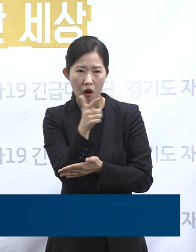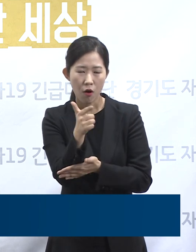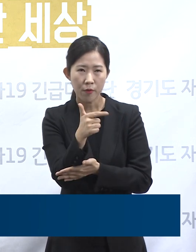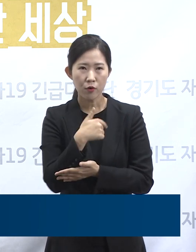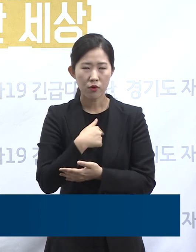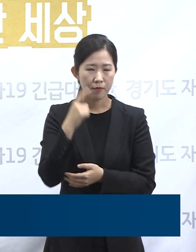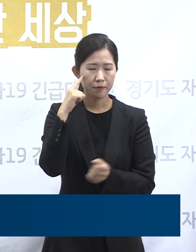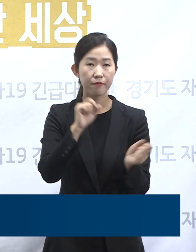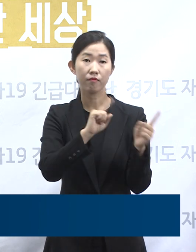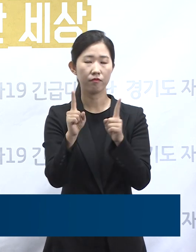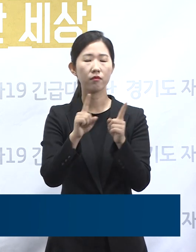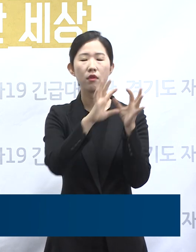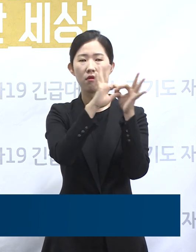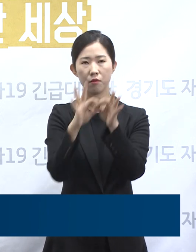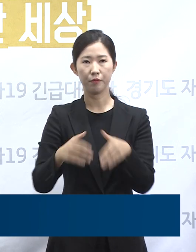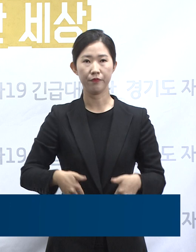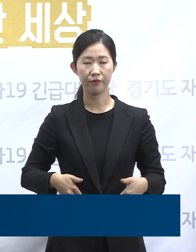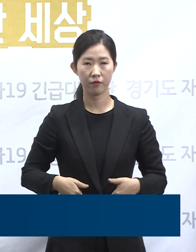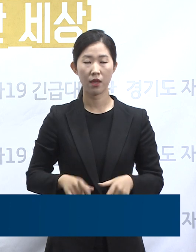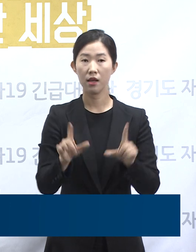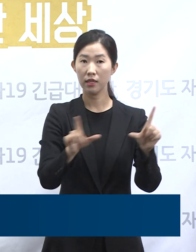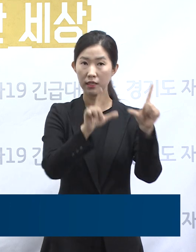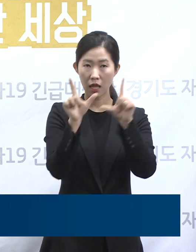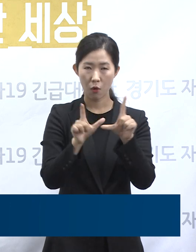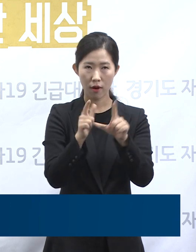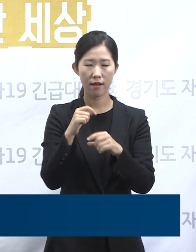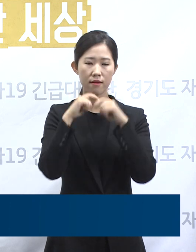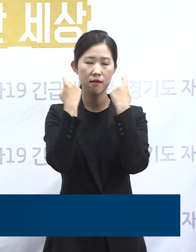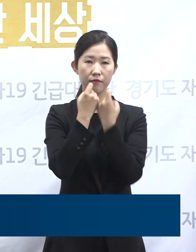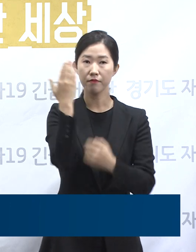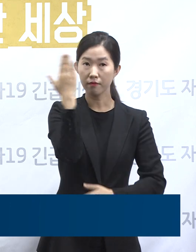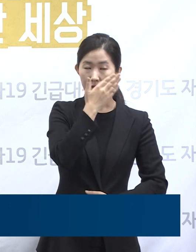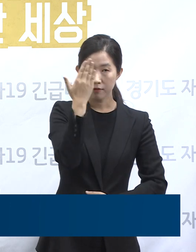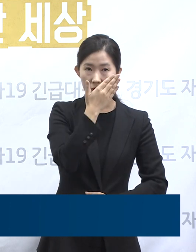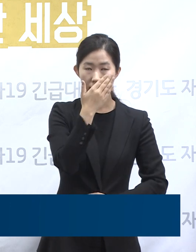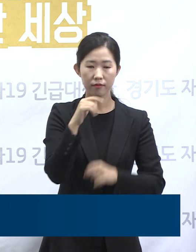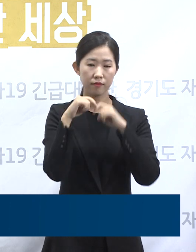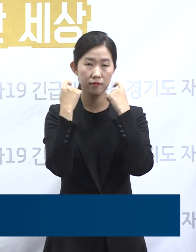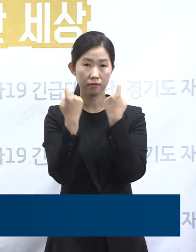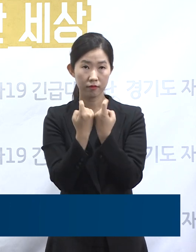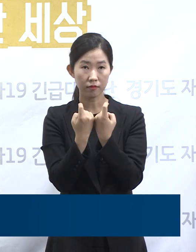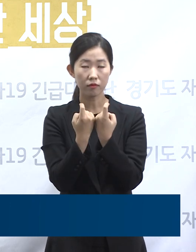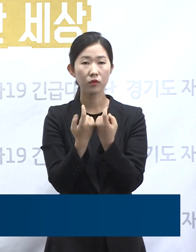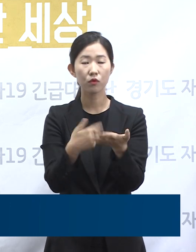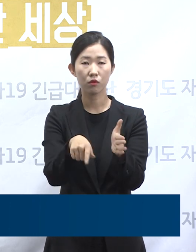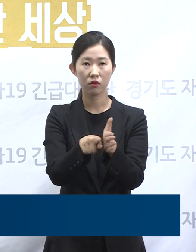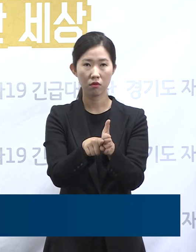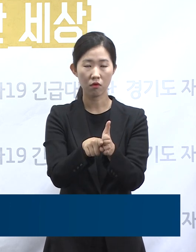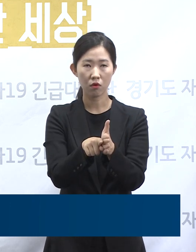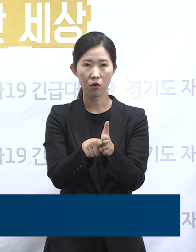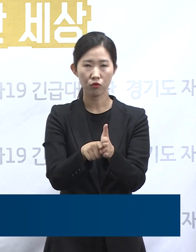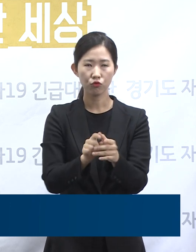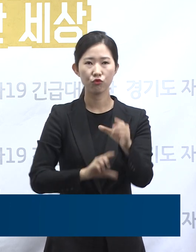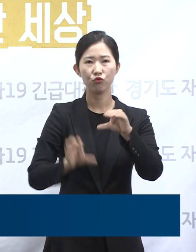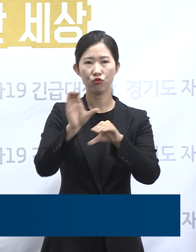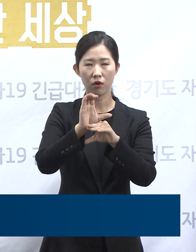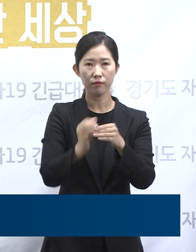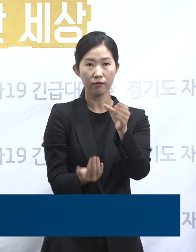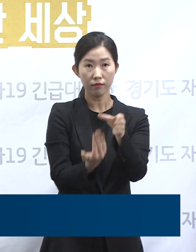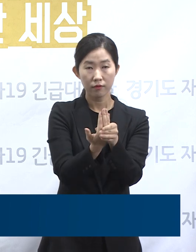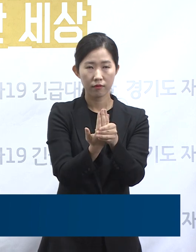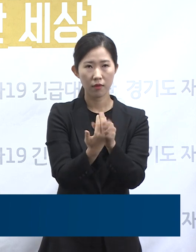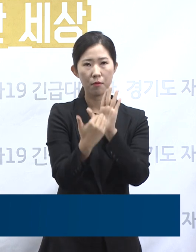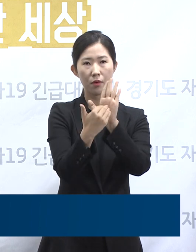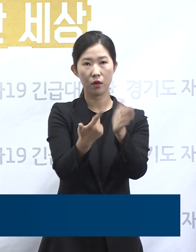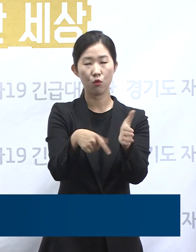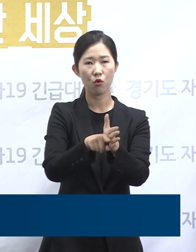됩니다. 생활방역, 생활 속 거리두기의 전환을 위해서는 감염 원 통제와 함께 추가 확산 방지를 위한 우리